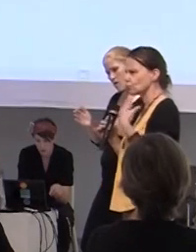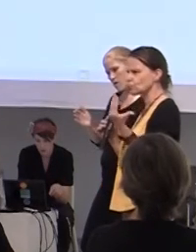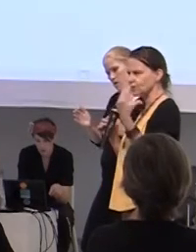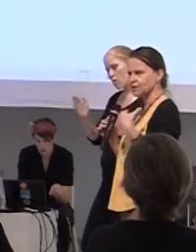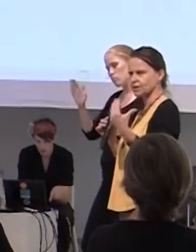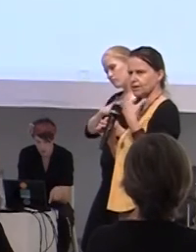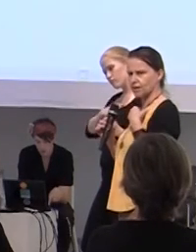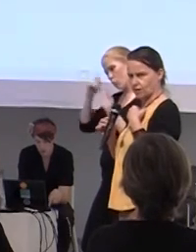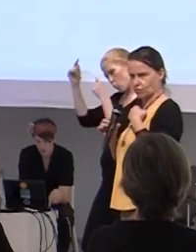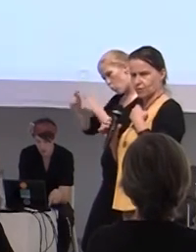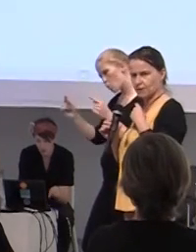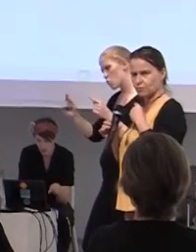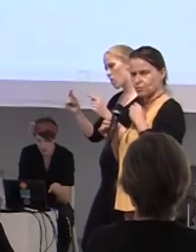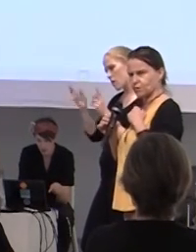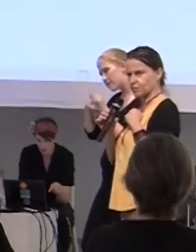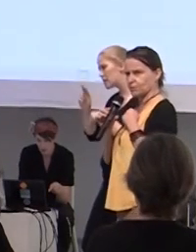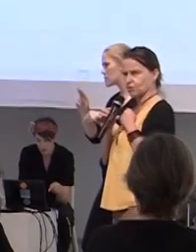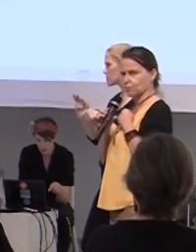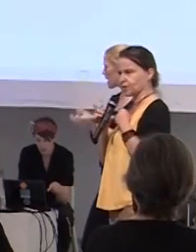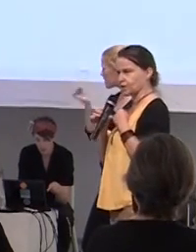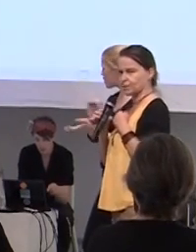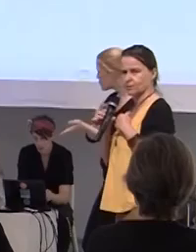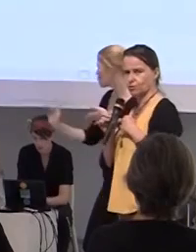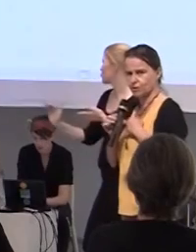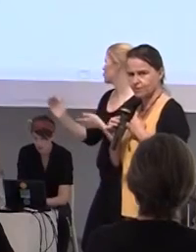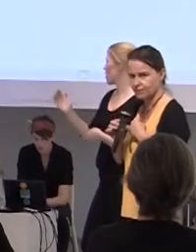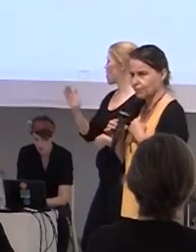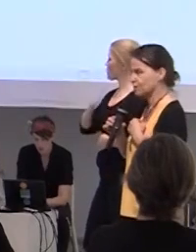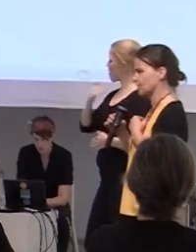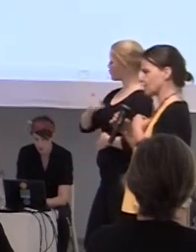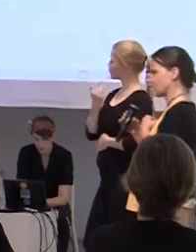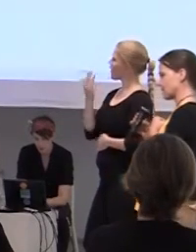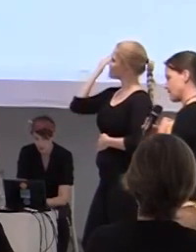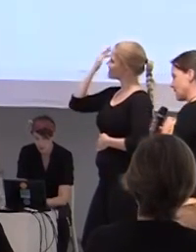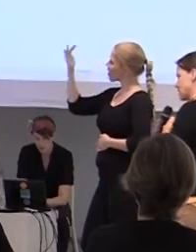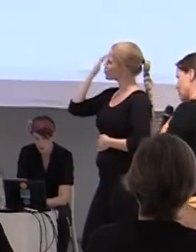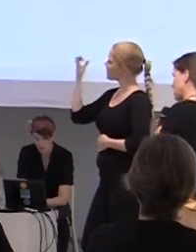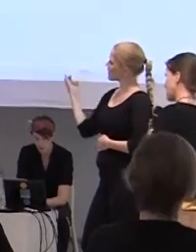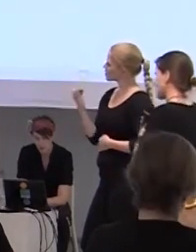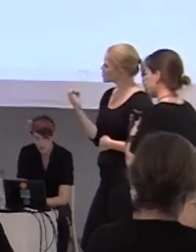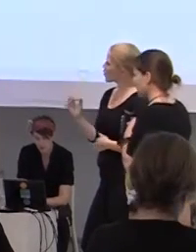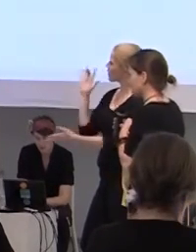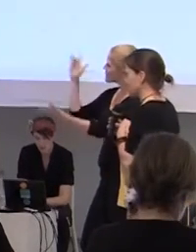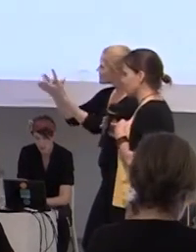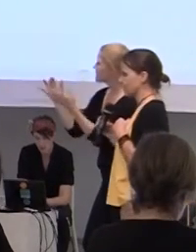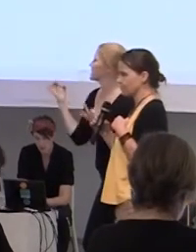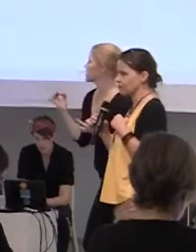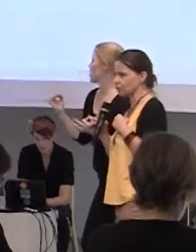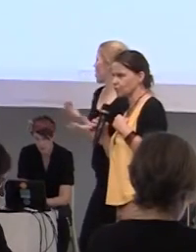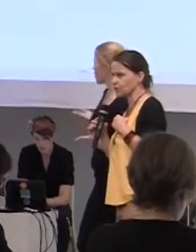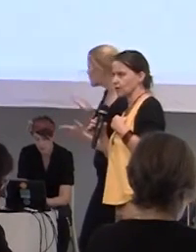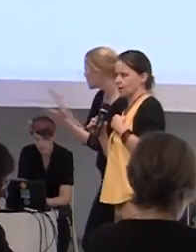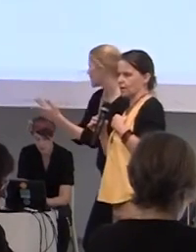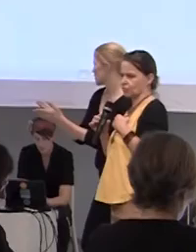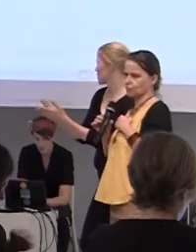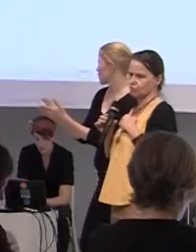svojí kultuře vlastně, o tom, jakým způsobem přistupují dětem, kdyby tohle byly informace, které by byly zveřejněné někde třeba na webech